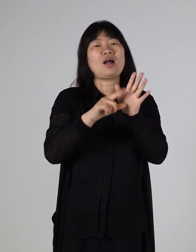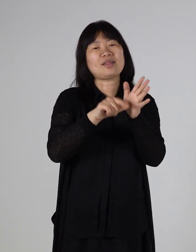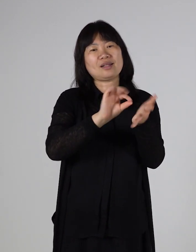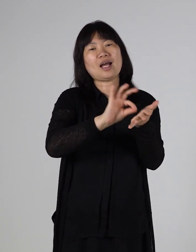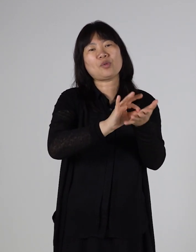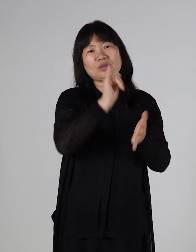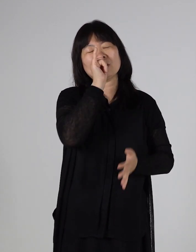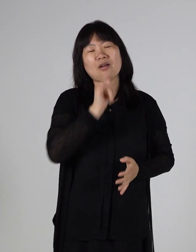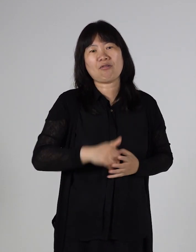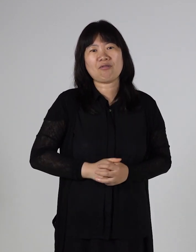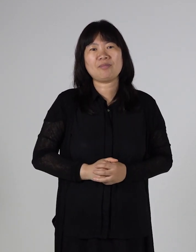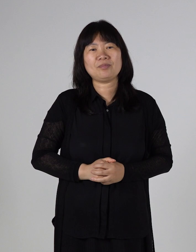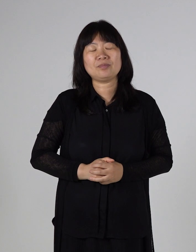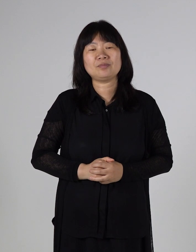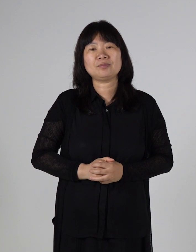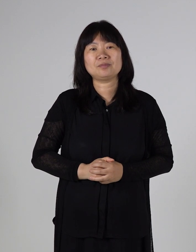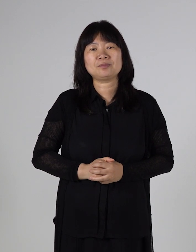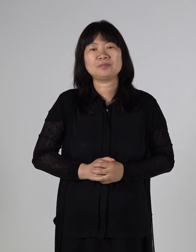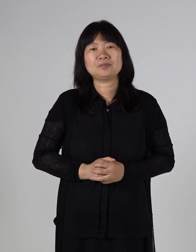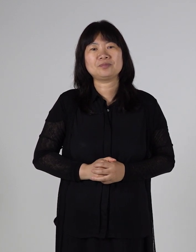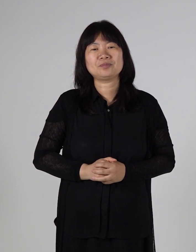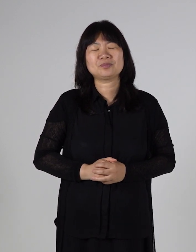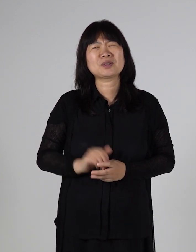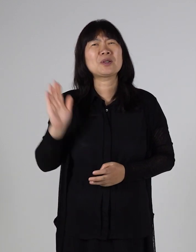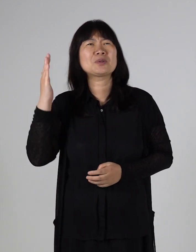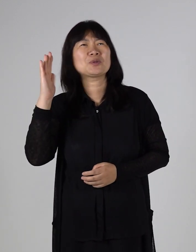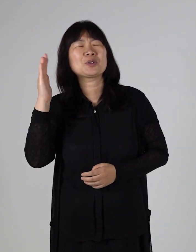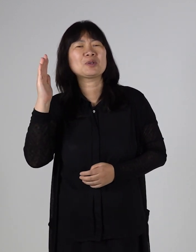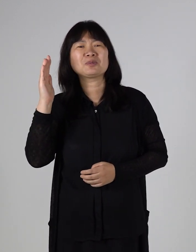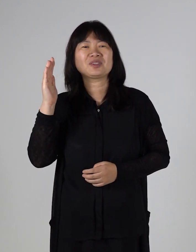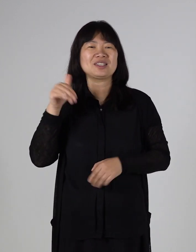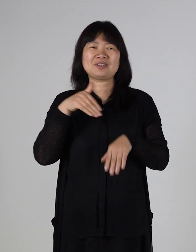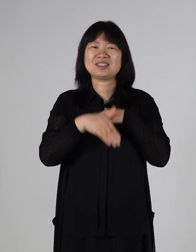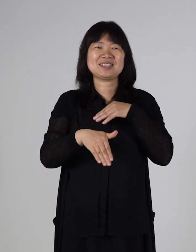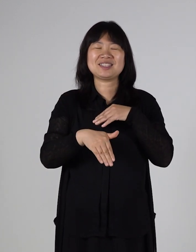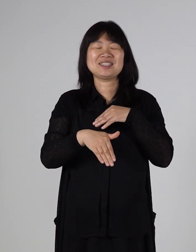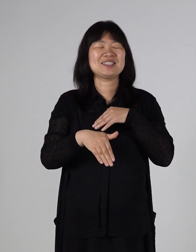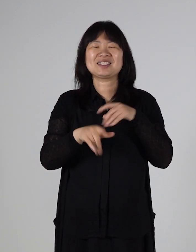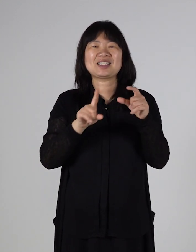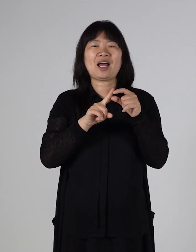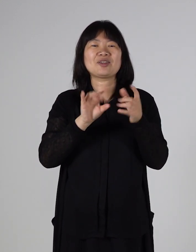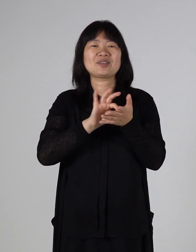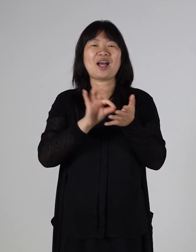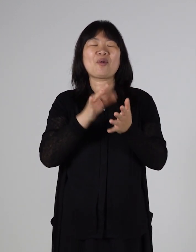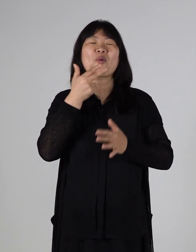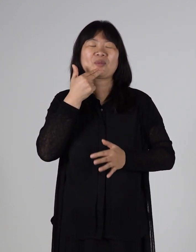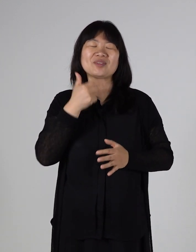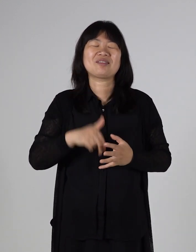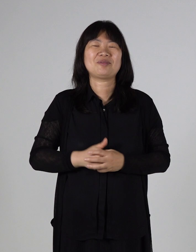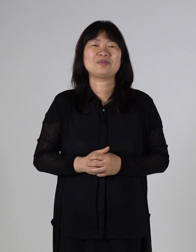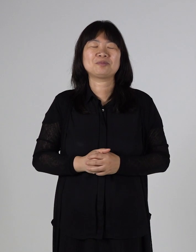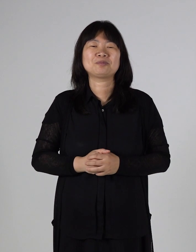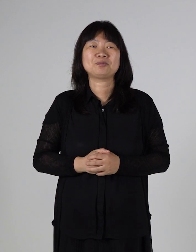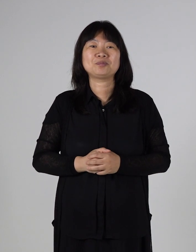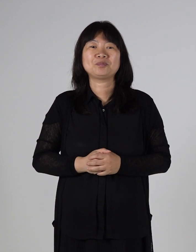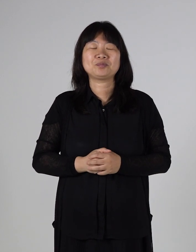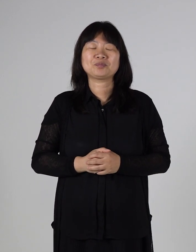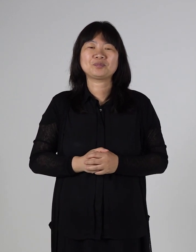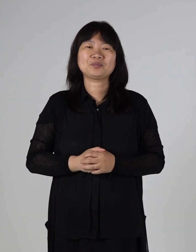저희 때는, 요즘은 그런 표현을 어른들이 많이 그렇게